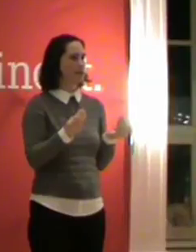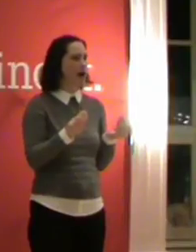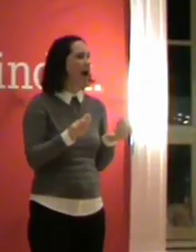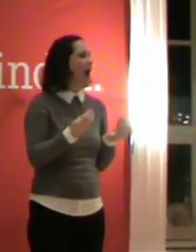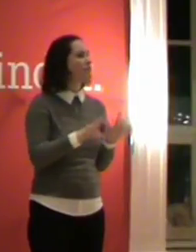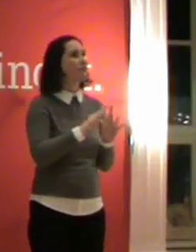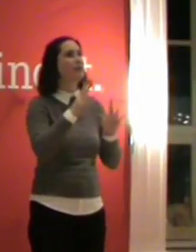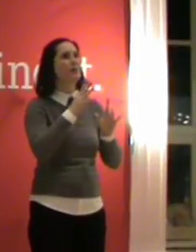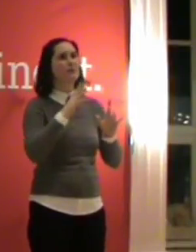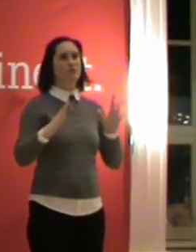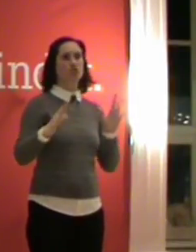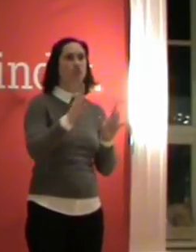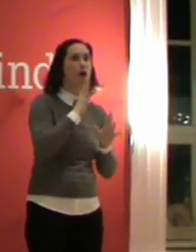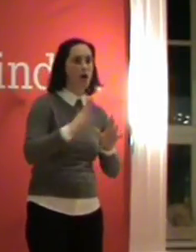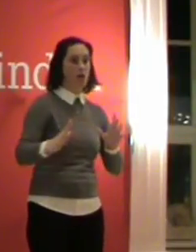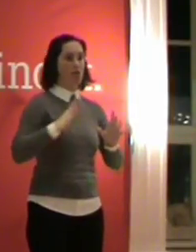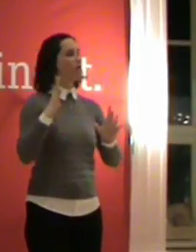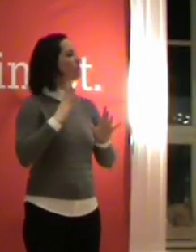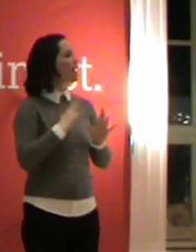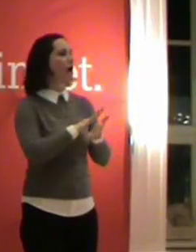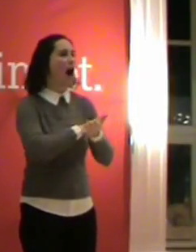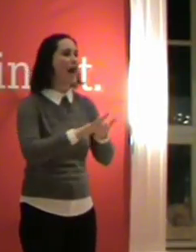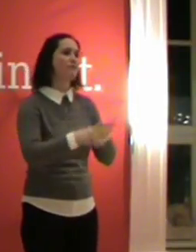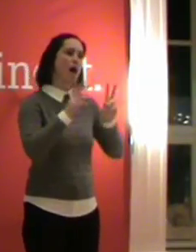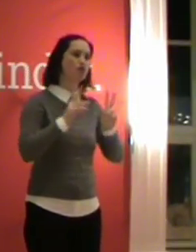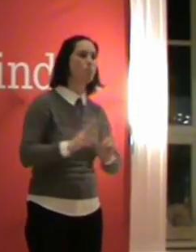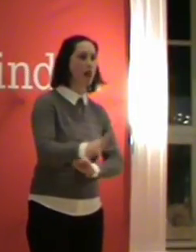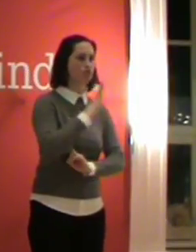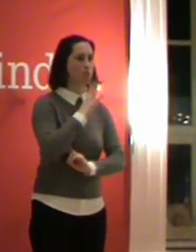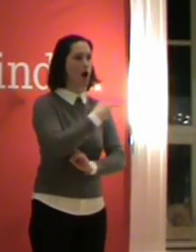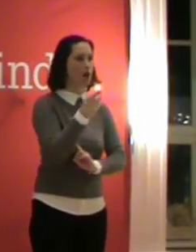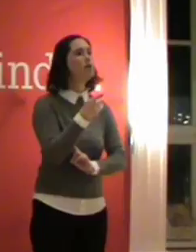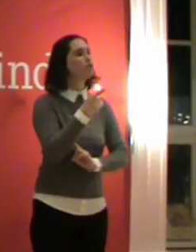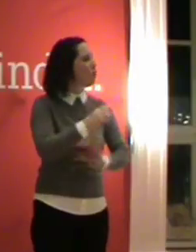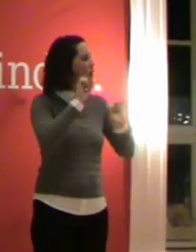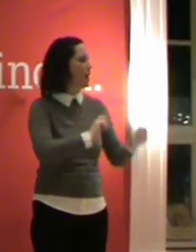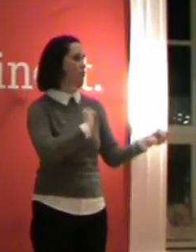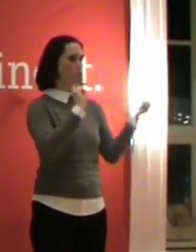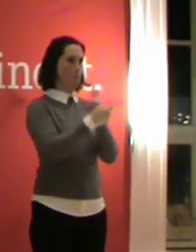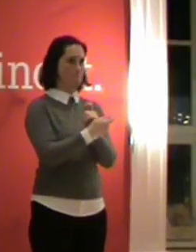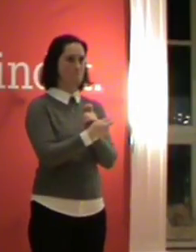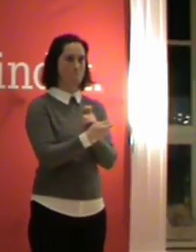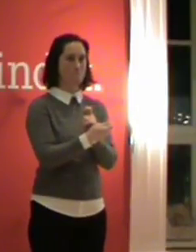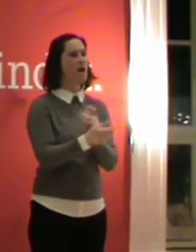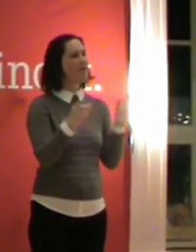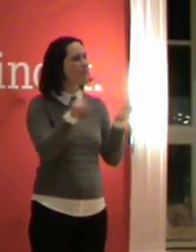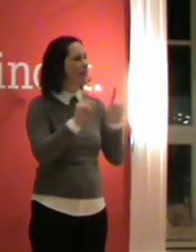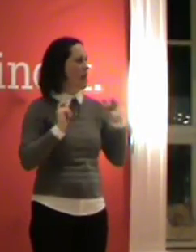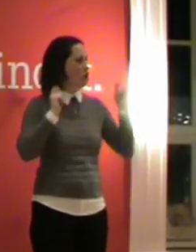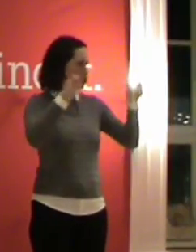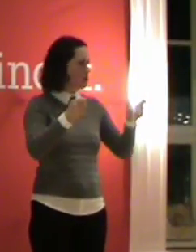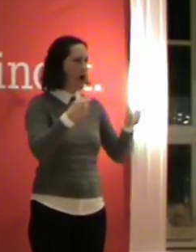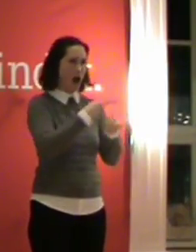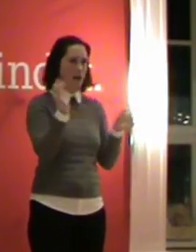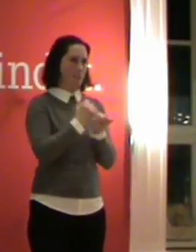dem Mund reden, dadurch können wir eben das Fegefeuer auch verhindern. Wir sollten uns damit Luther halten und